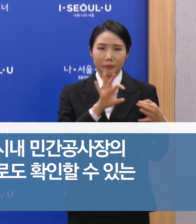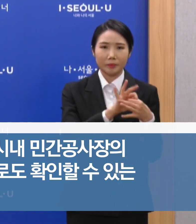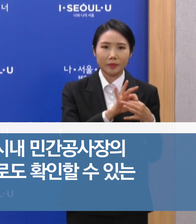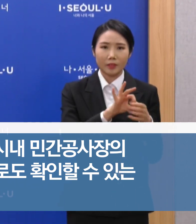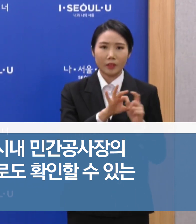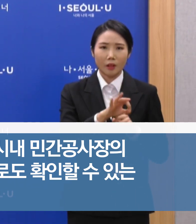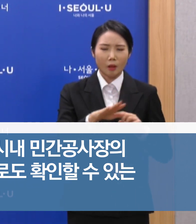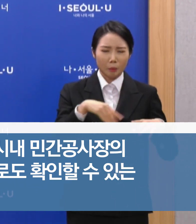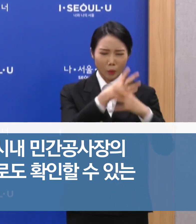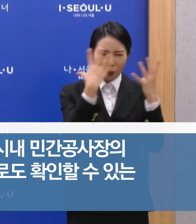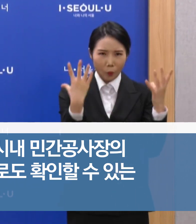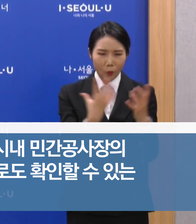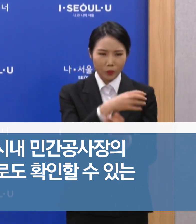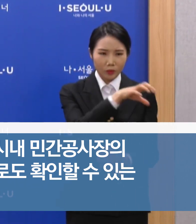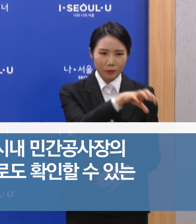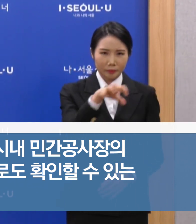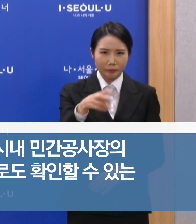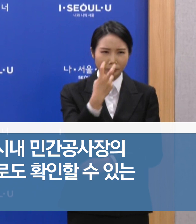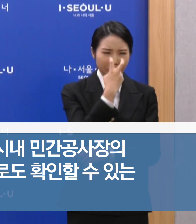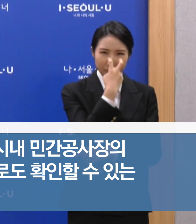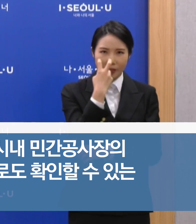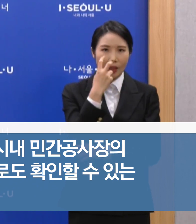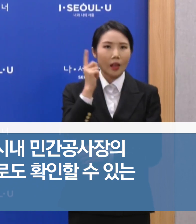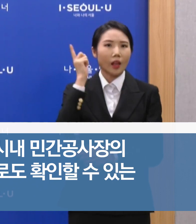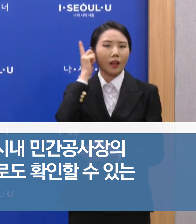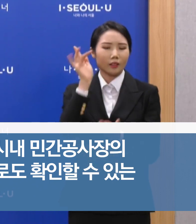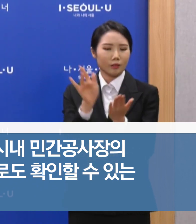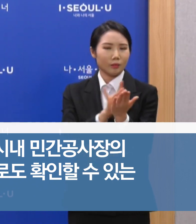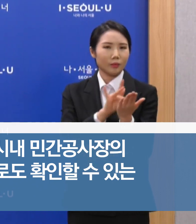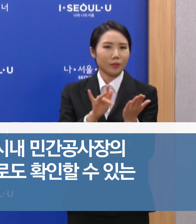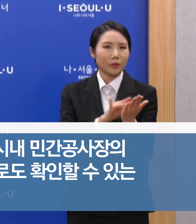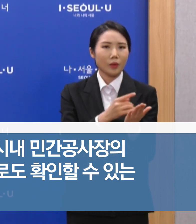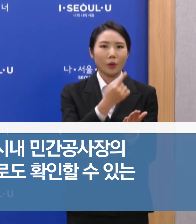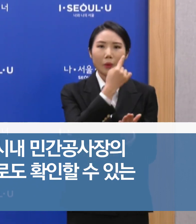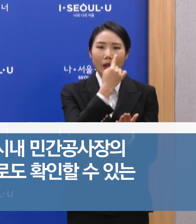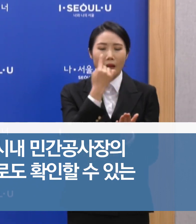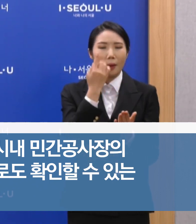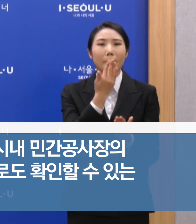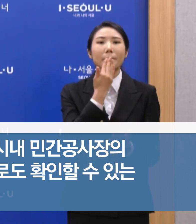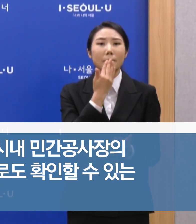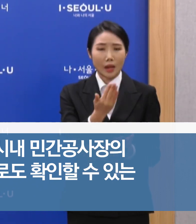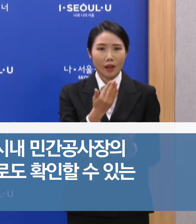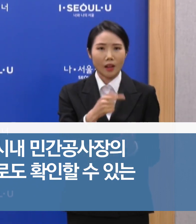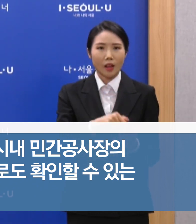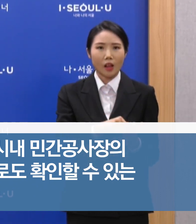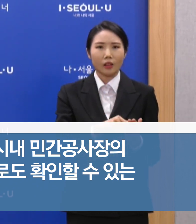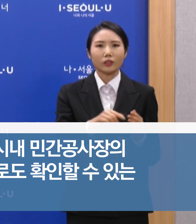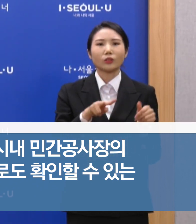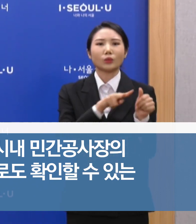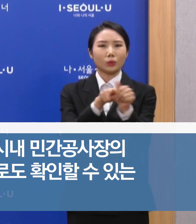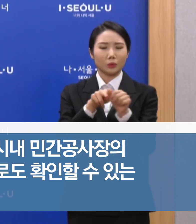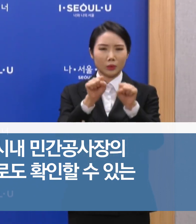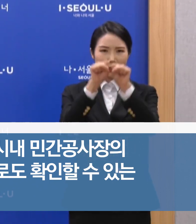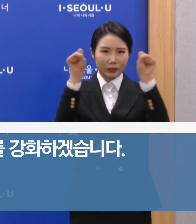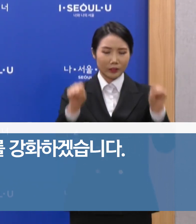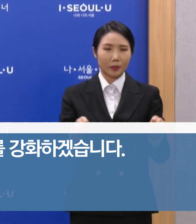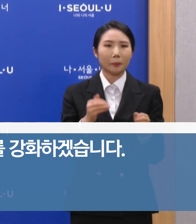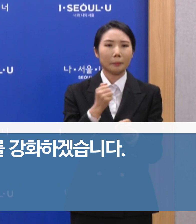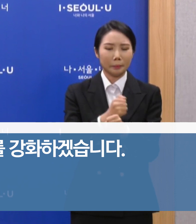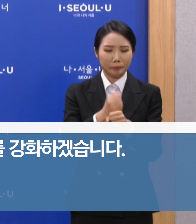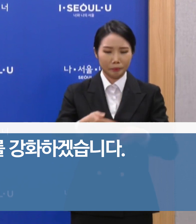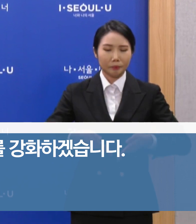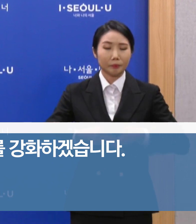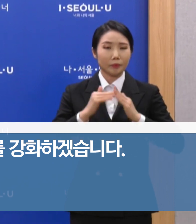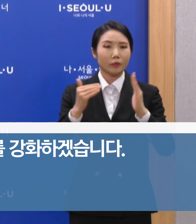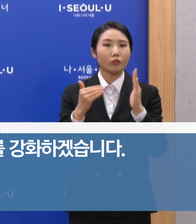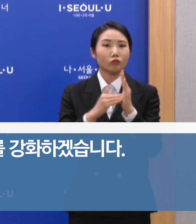모든 현장 상황을 한눈에 스마트폰으로도 확인할 수 있는 공사장 정보화 시스템을 구축해서